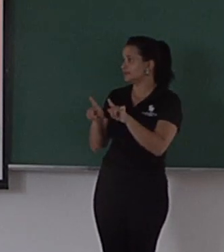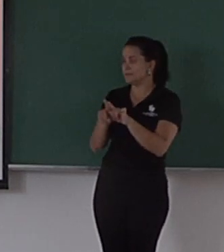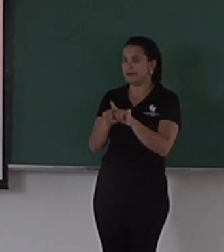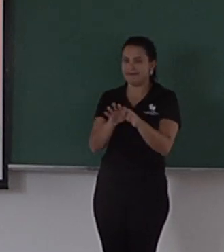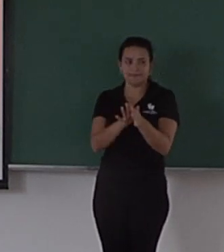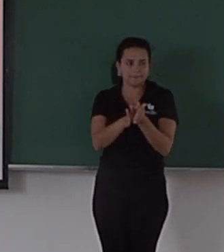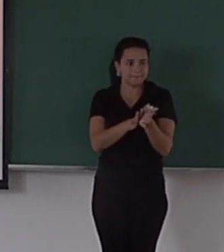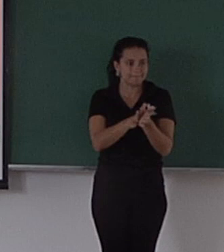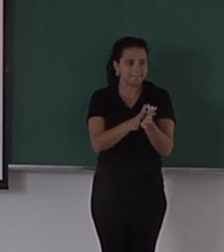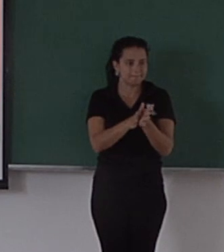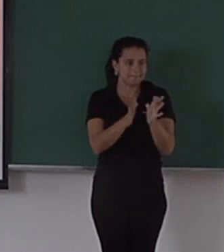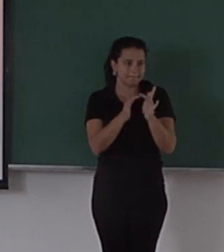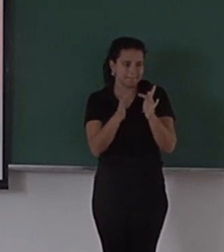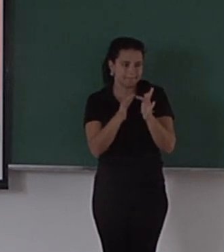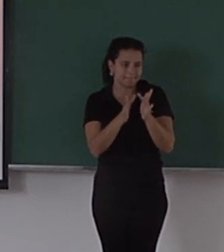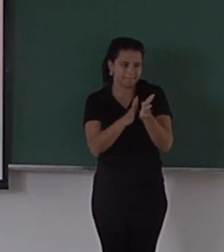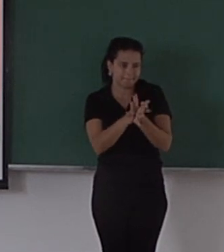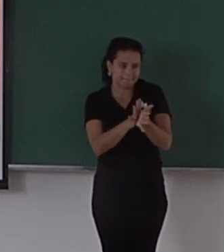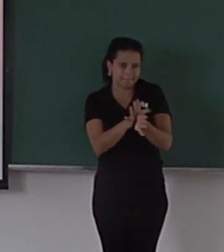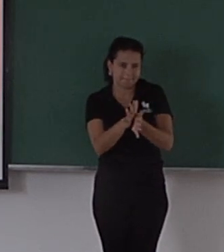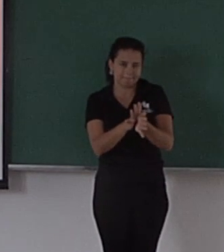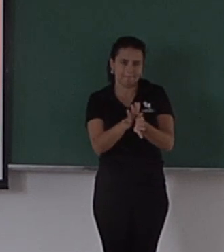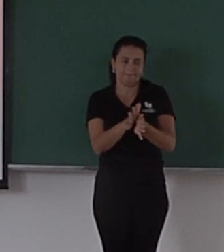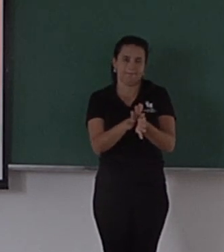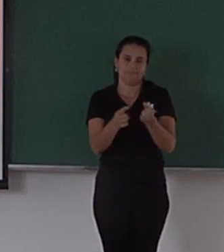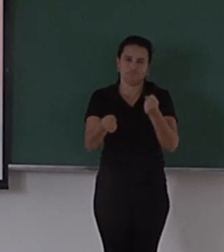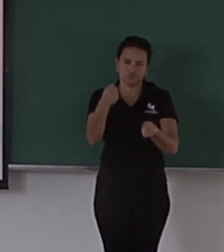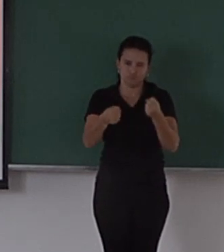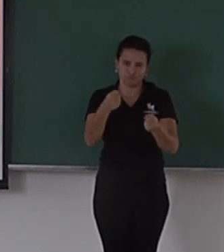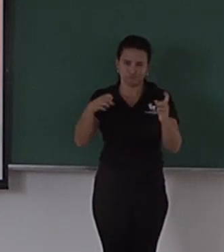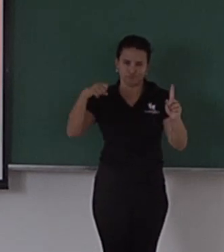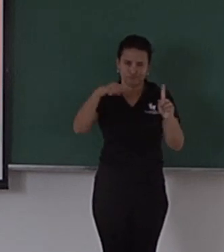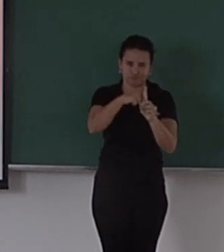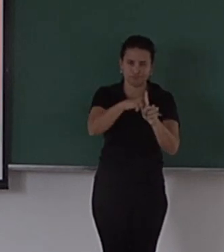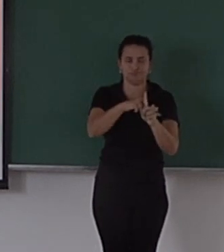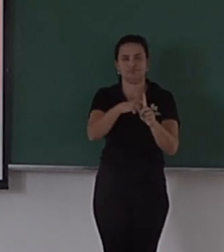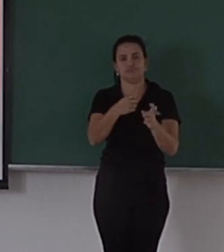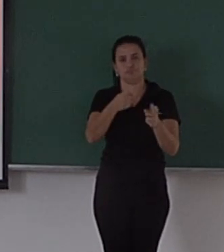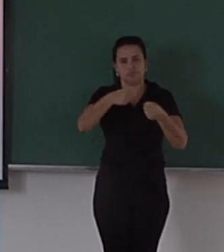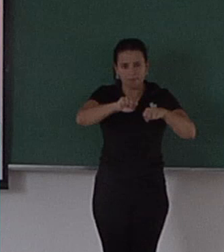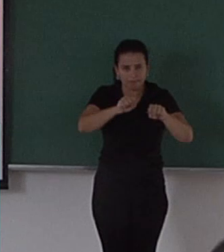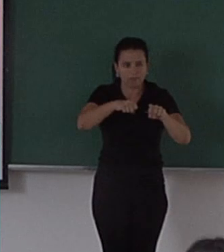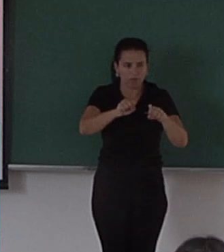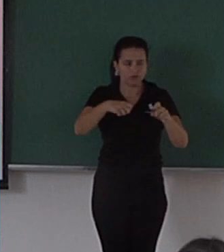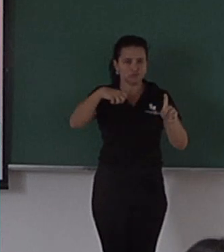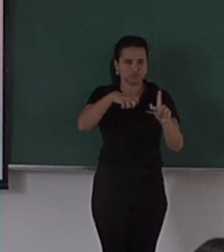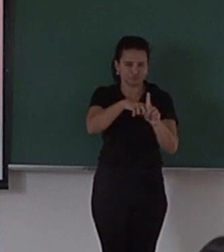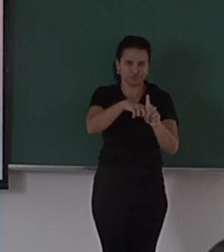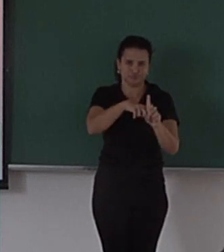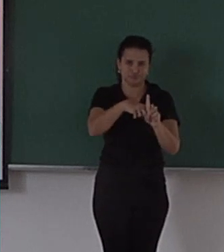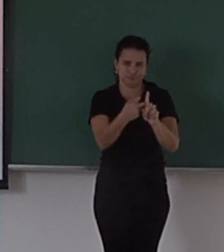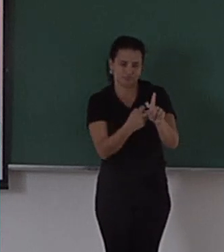que também é frequente, às vezes, nos acidentes automobilísticos, acidentes de moto. Então, como eu falei para